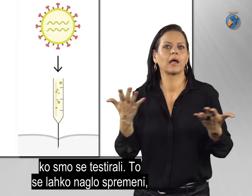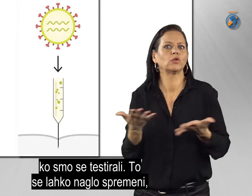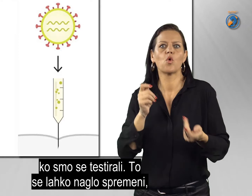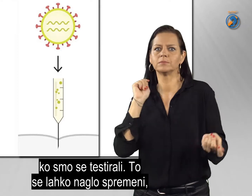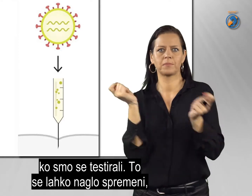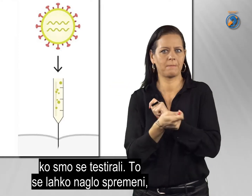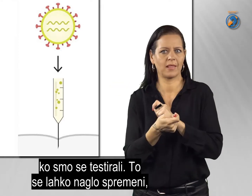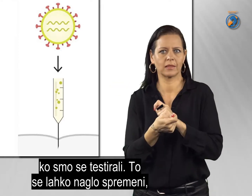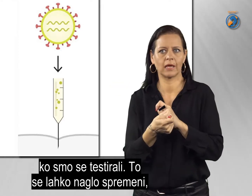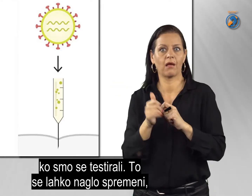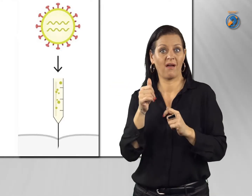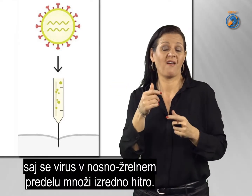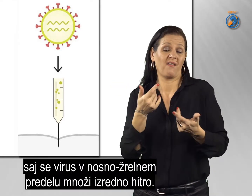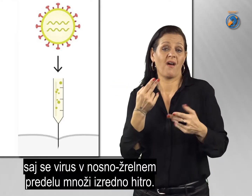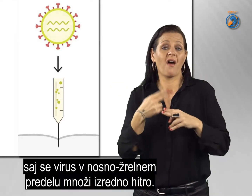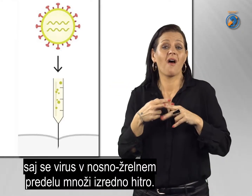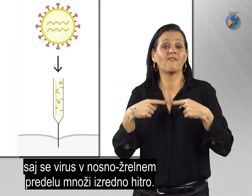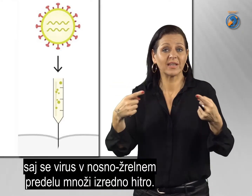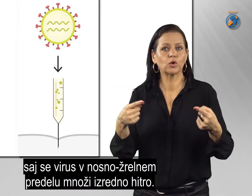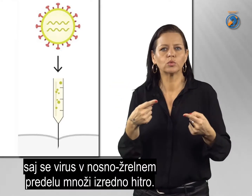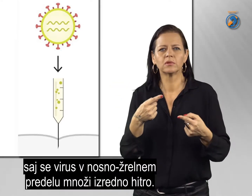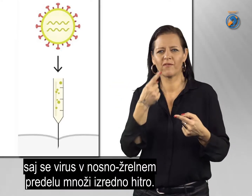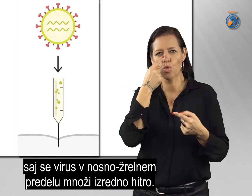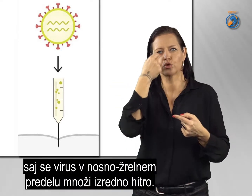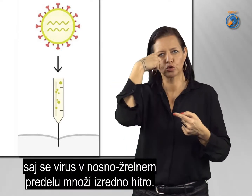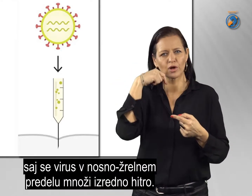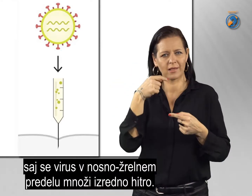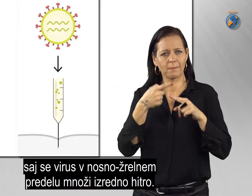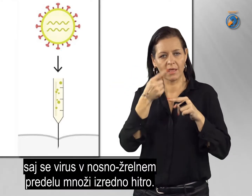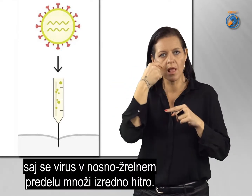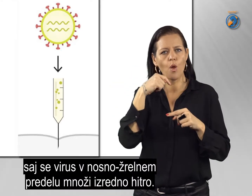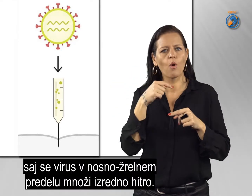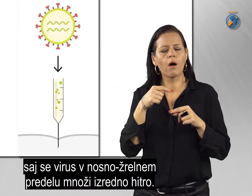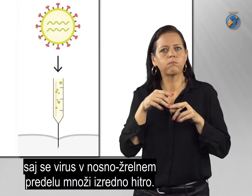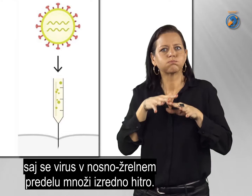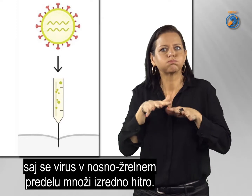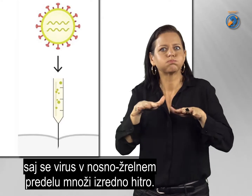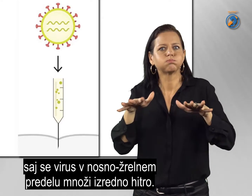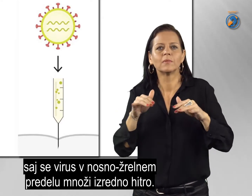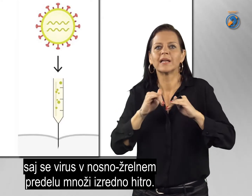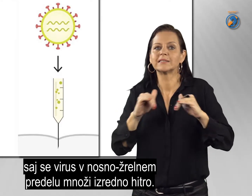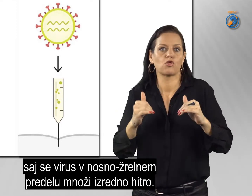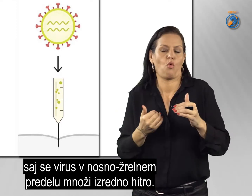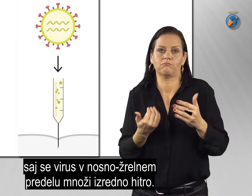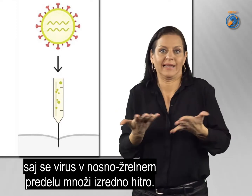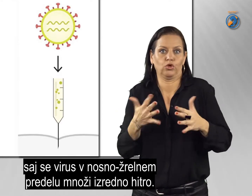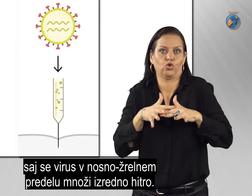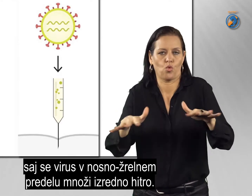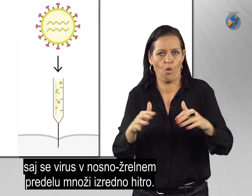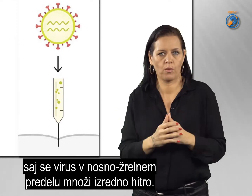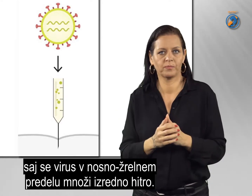To se lahko naglo spremeni, saj se virus v nosnožrelnem predelu množi izredno hitro.